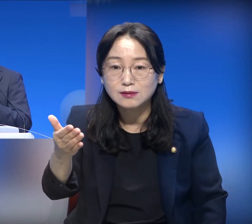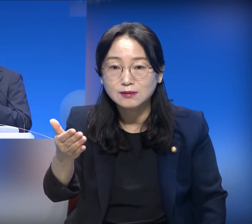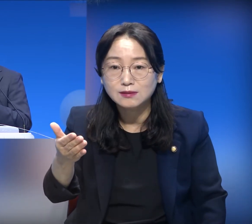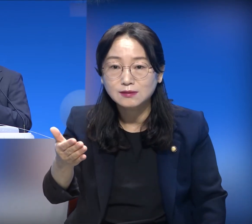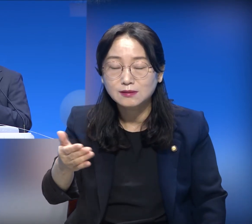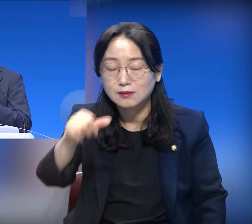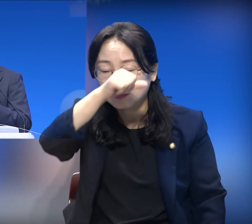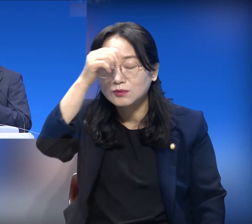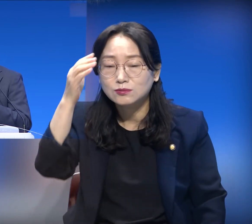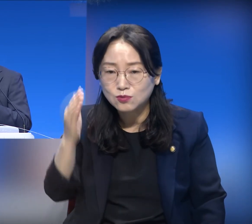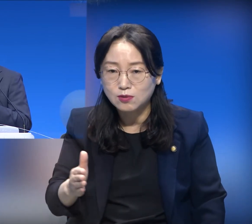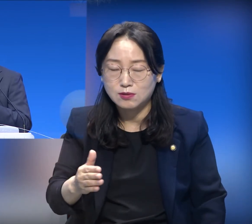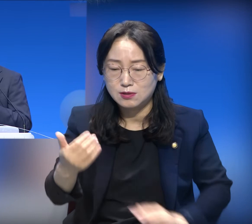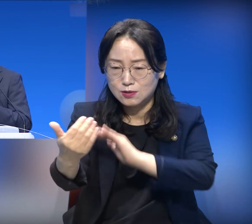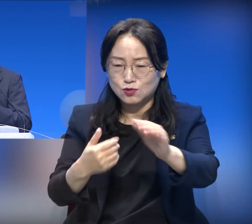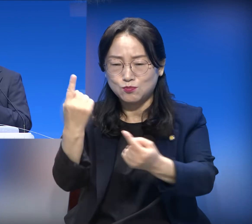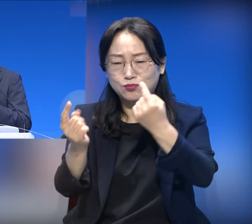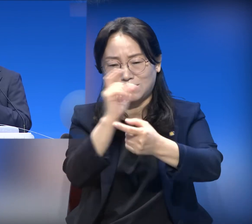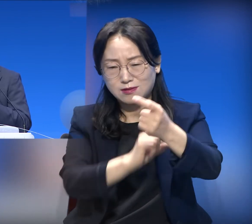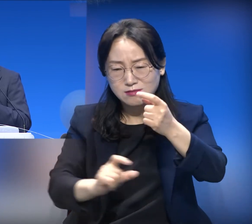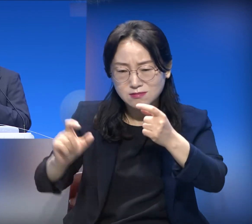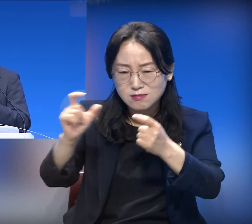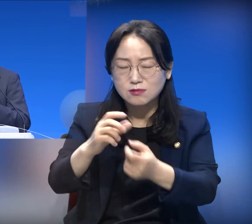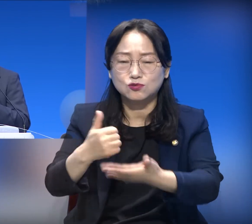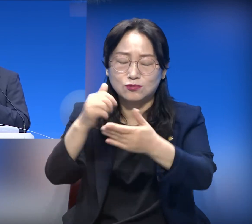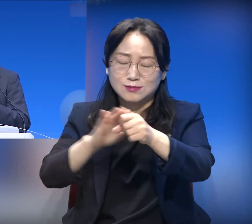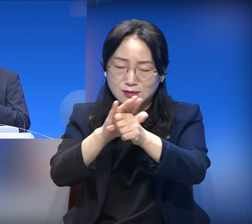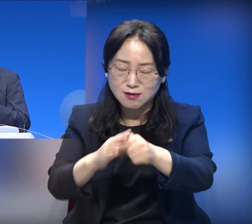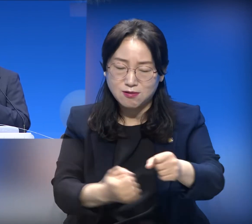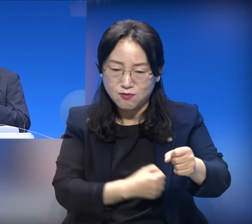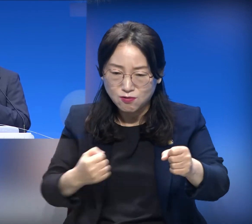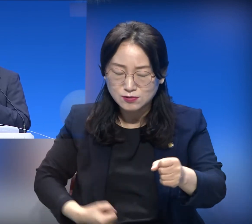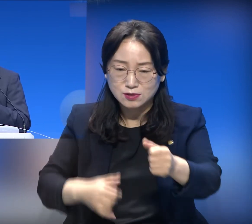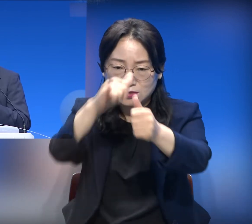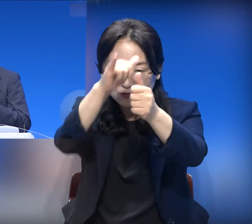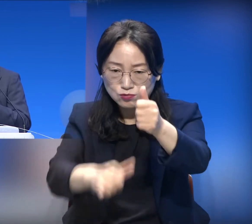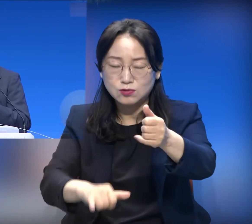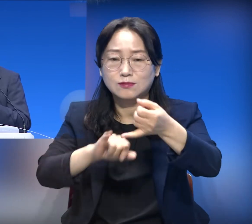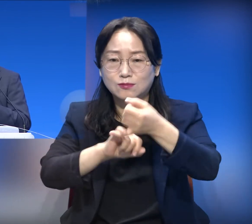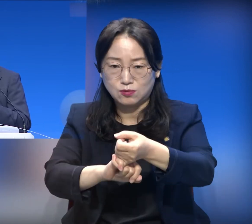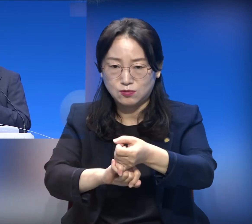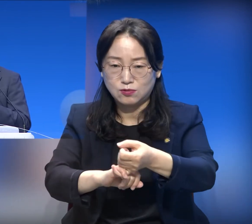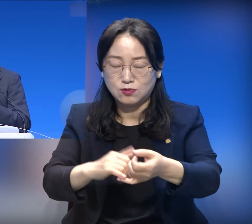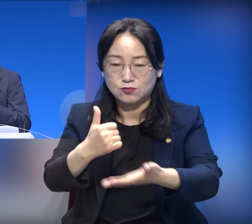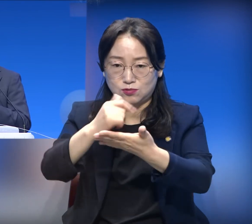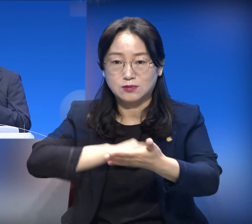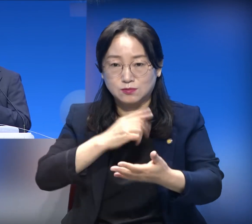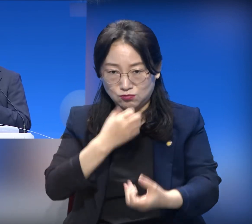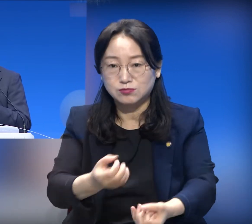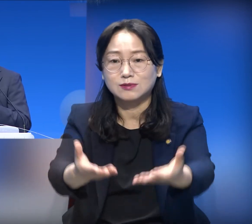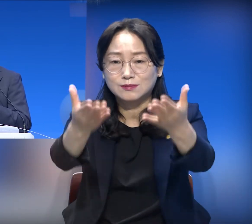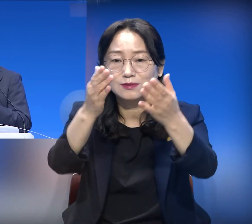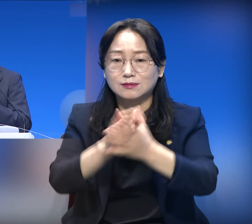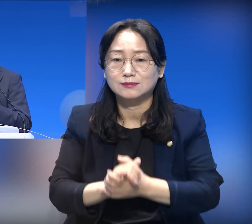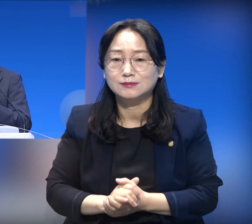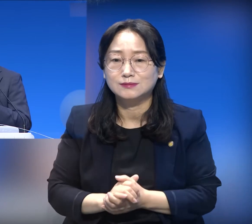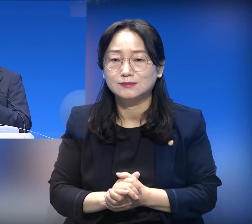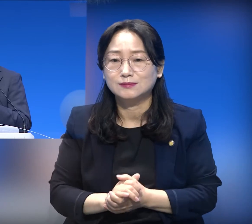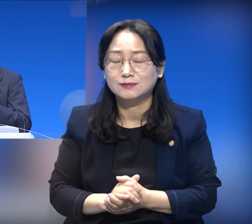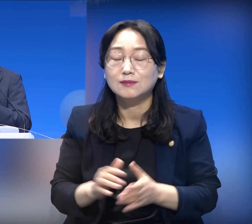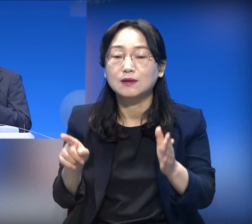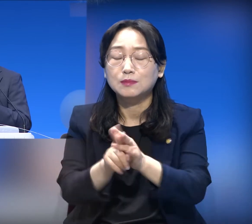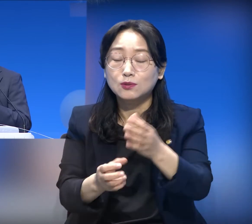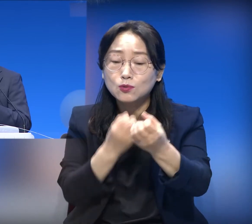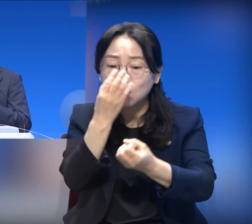남은 여생 이전보다 더욱더 주님을 사랑하고 주님을 위해서 헌신하며 충성하는 여러분 모두가 되기를 주님의 이름으로 축원합니다.